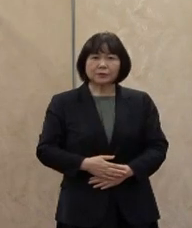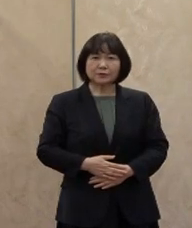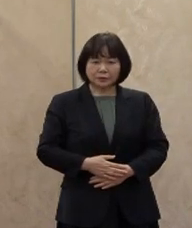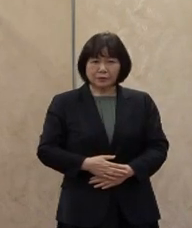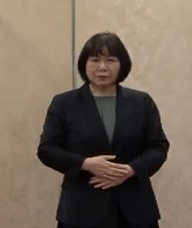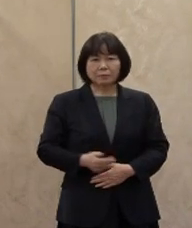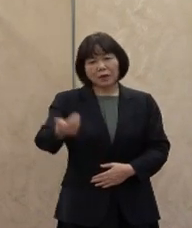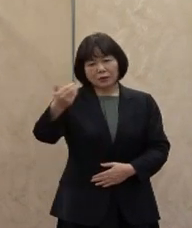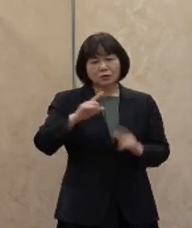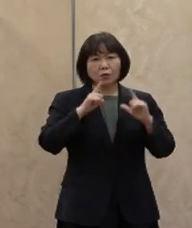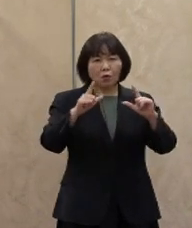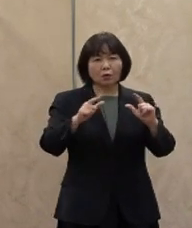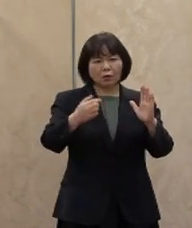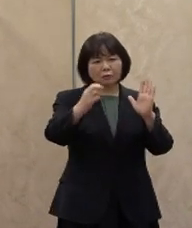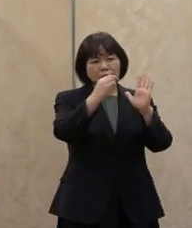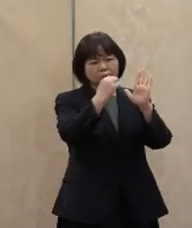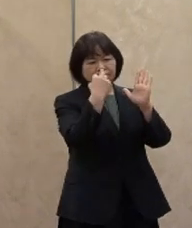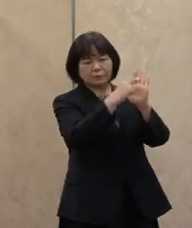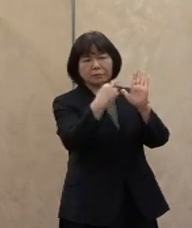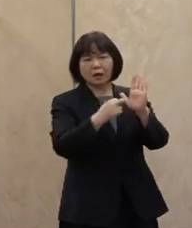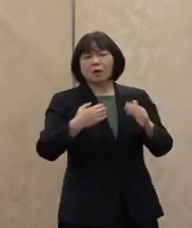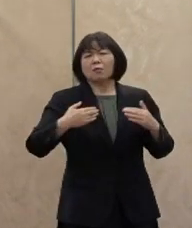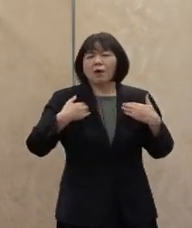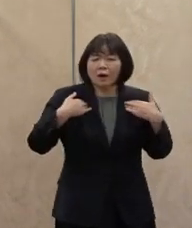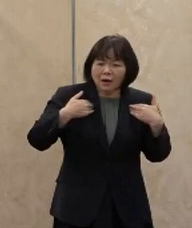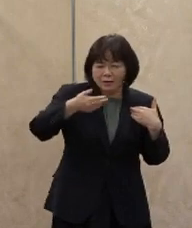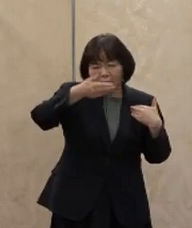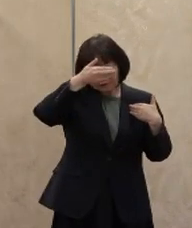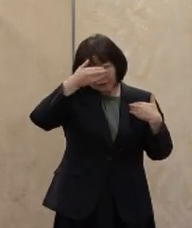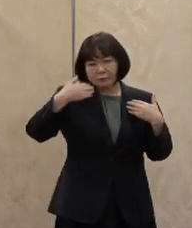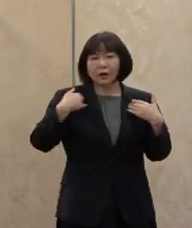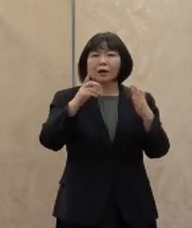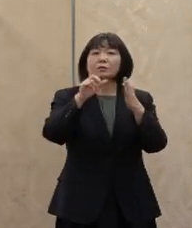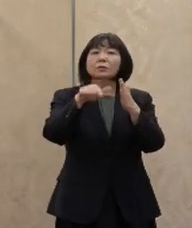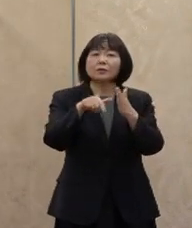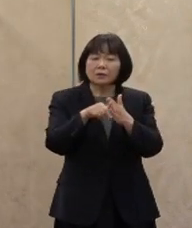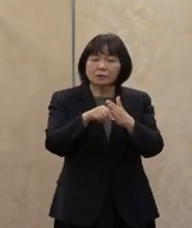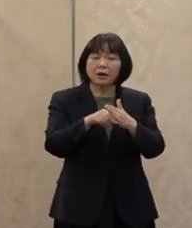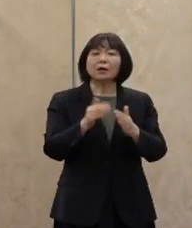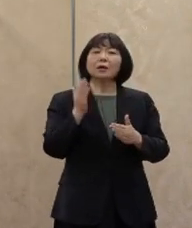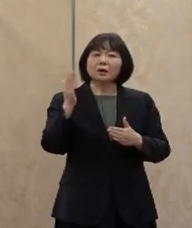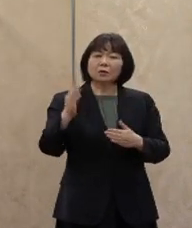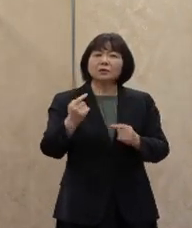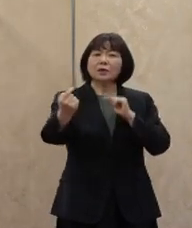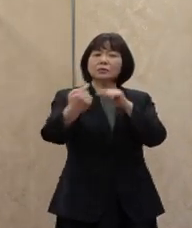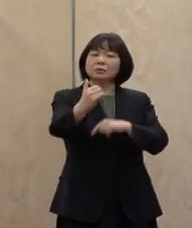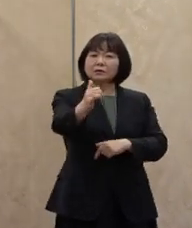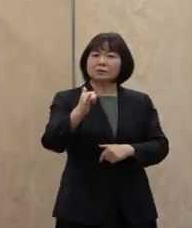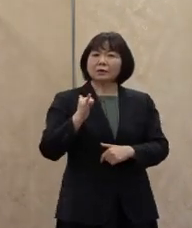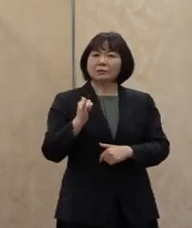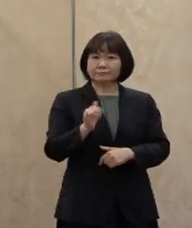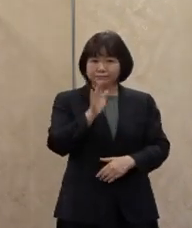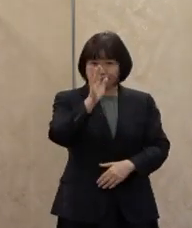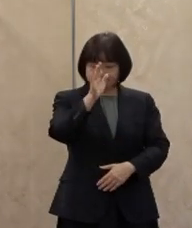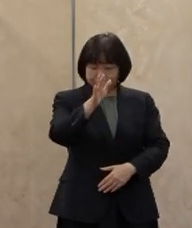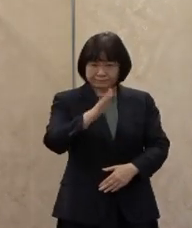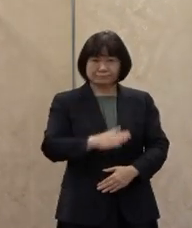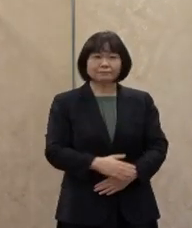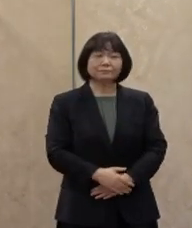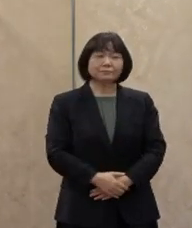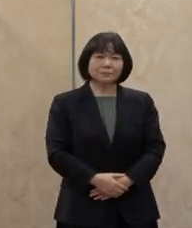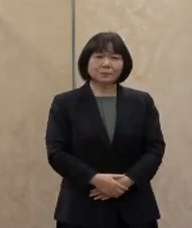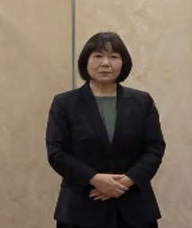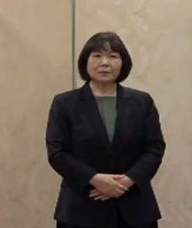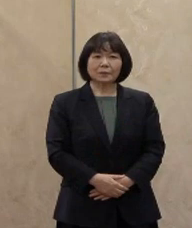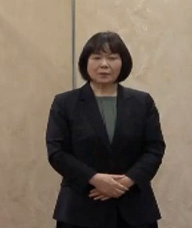をご覧の上ですね、どうしても FAQ にも載ってなくてよく分かんないねということについてはこちらの方に直接お電話をいただけたらというふうに思います